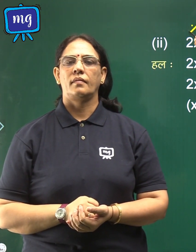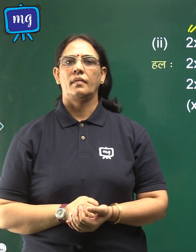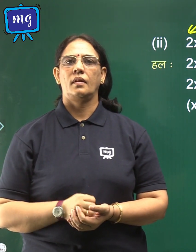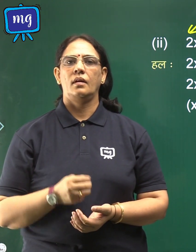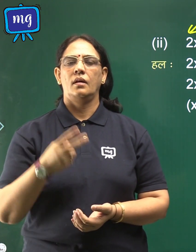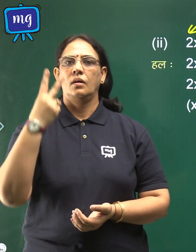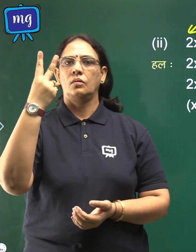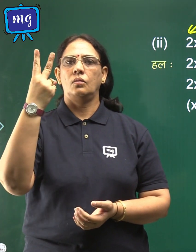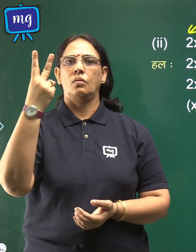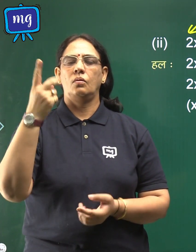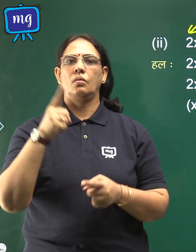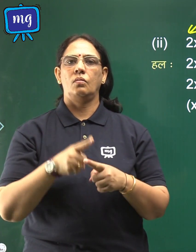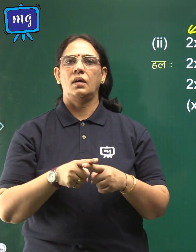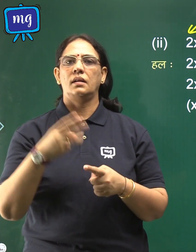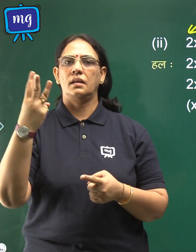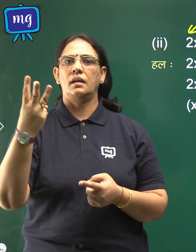2 गुणा 3